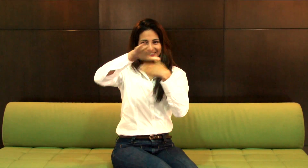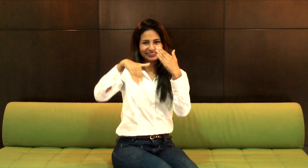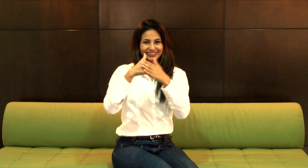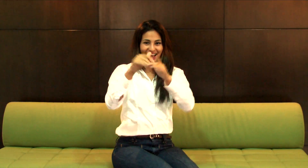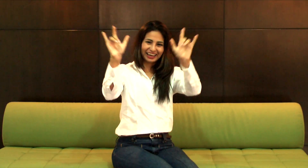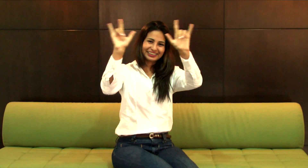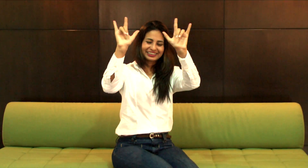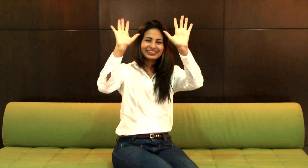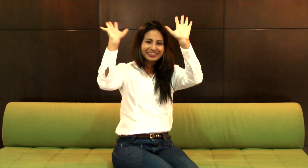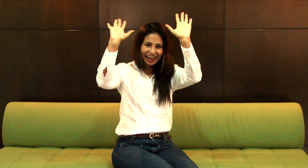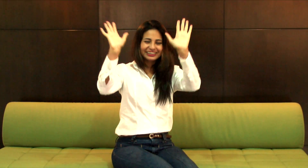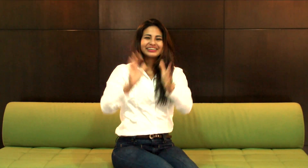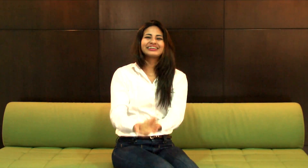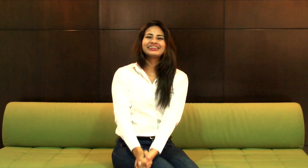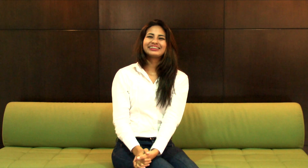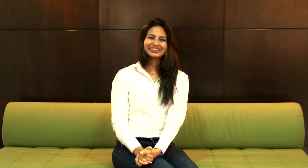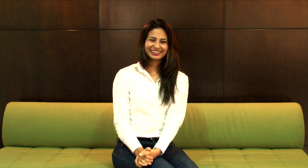¡Gracias! ¡Gracias!